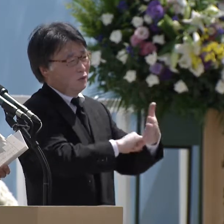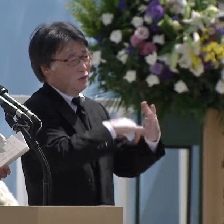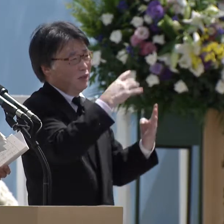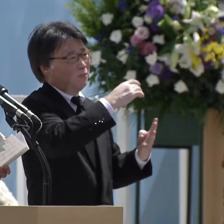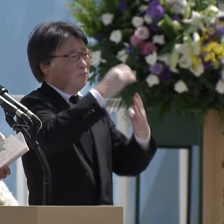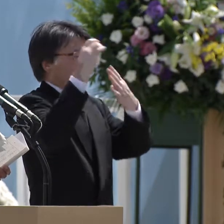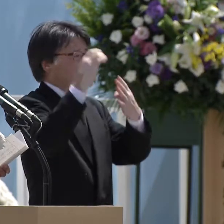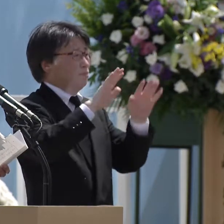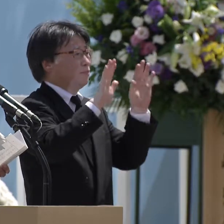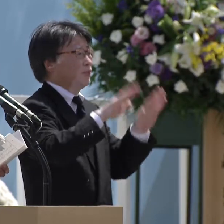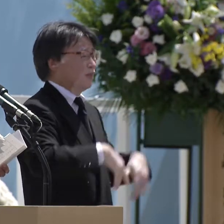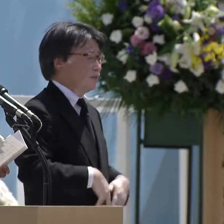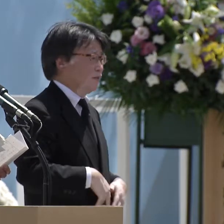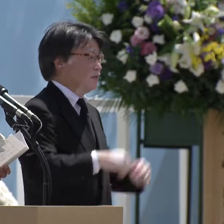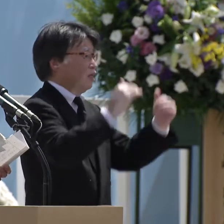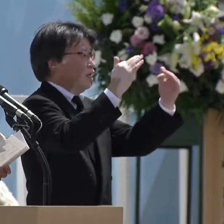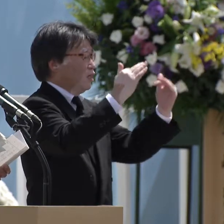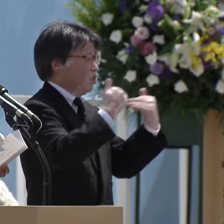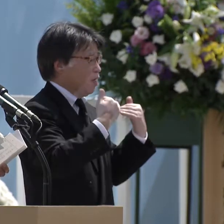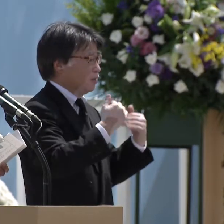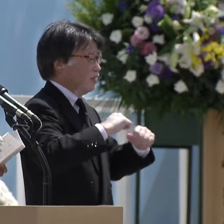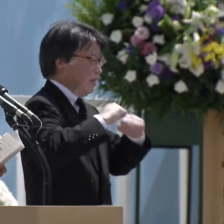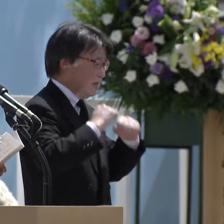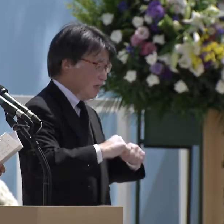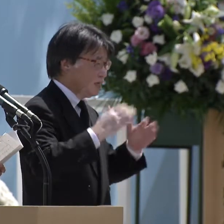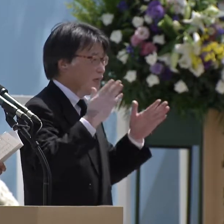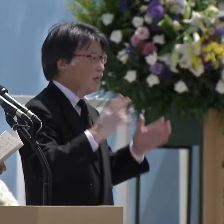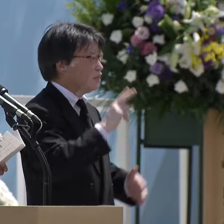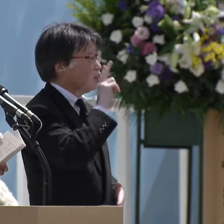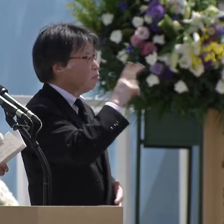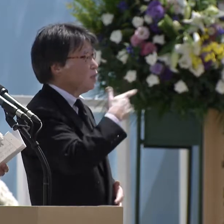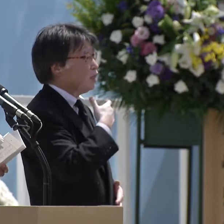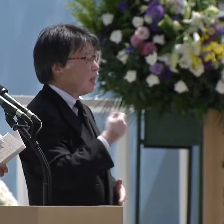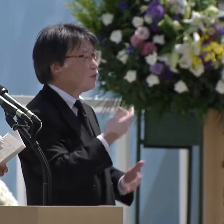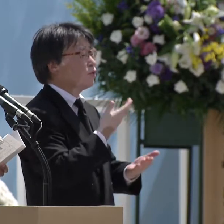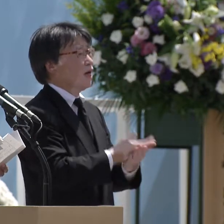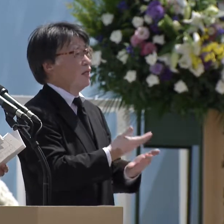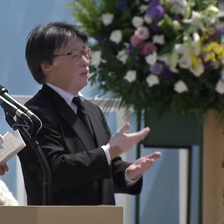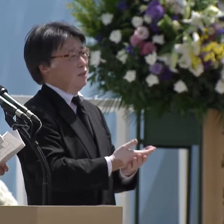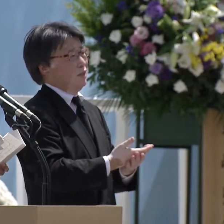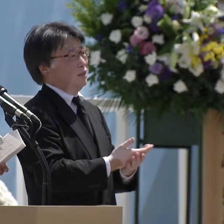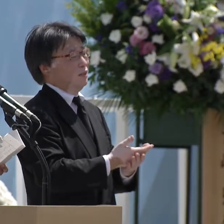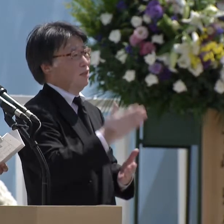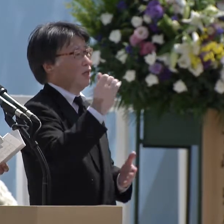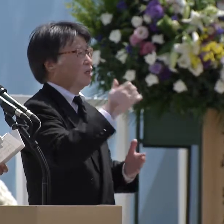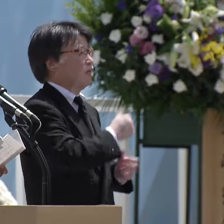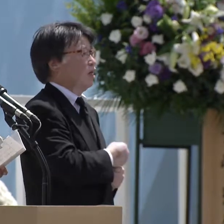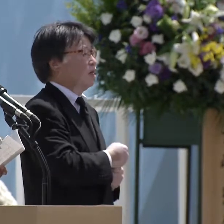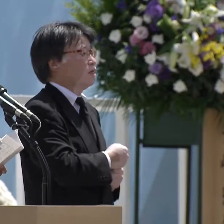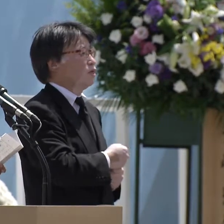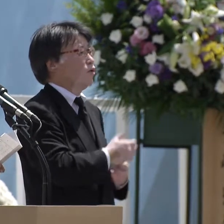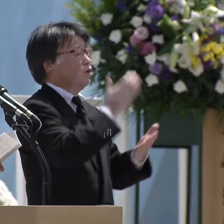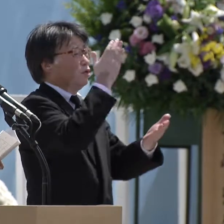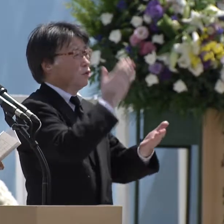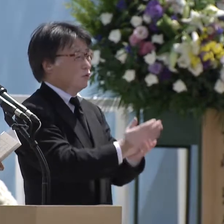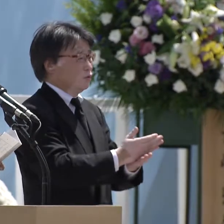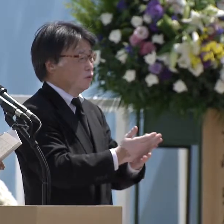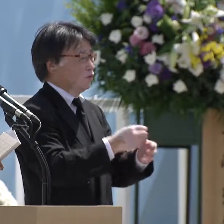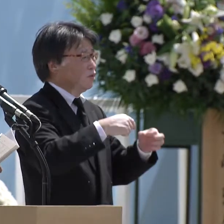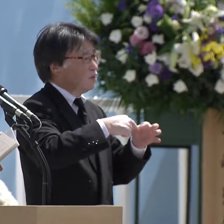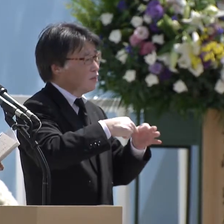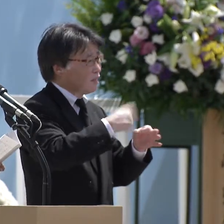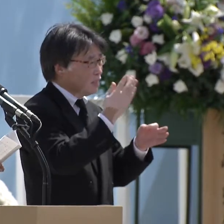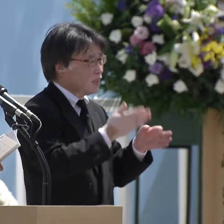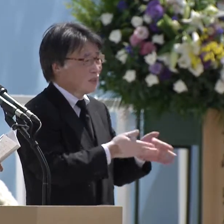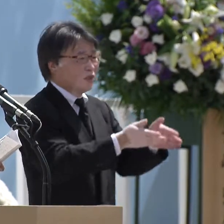択されました。被爆者が目の黒いうちに見届けたいと願った核兵器廃絶への道筋が